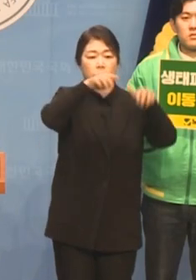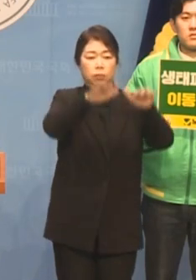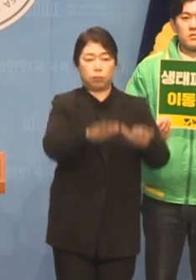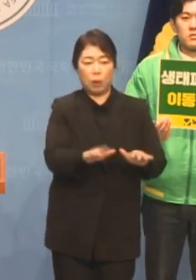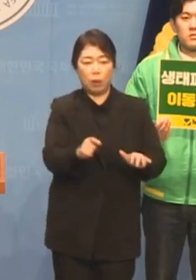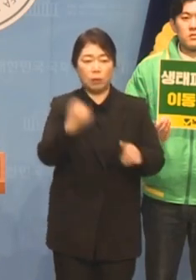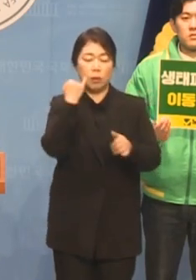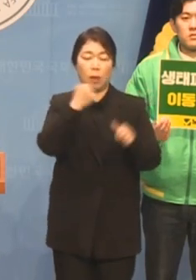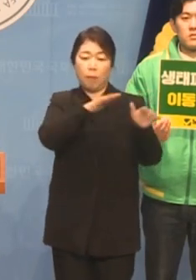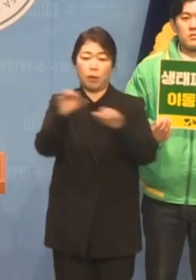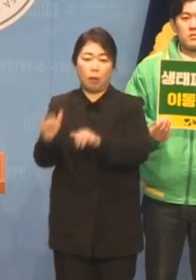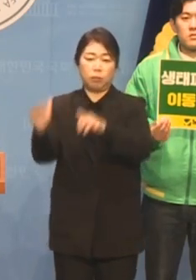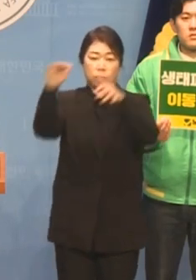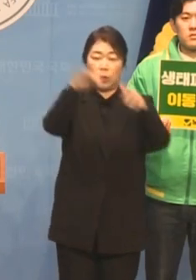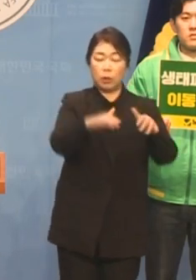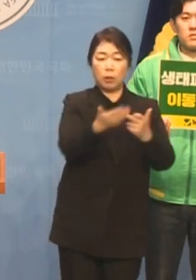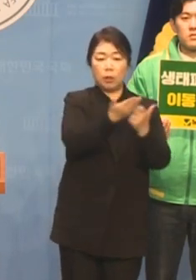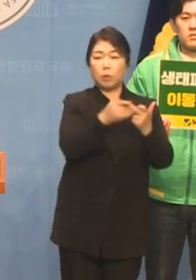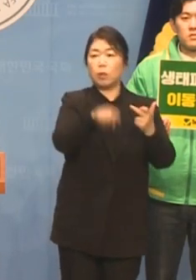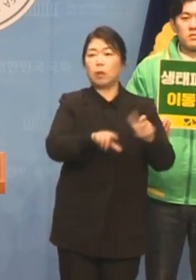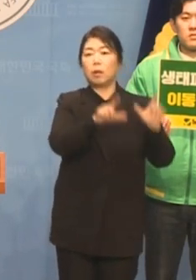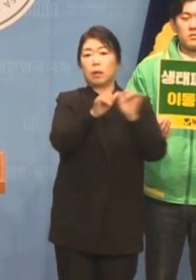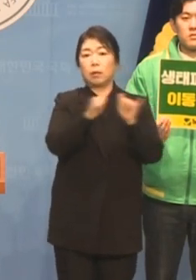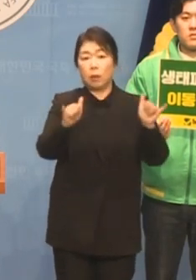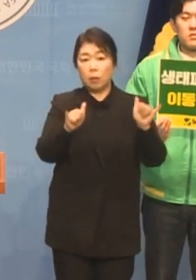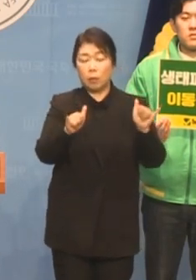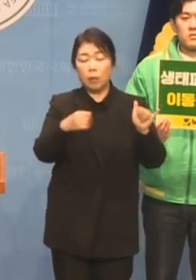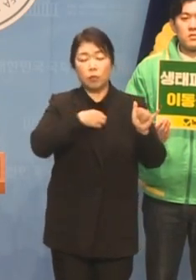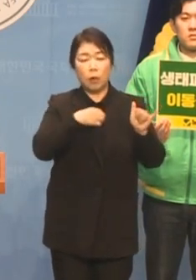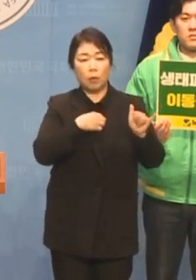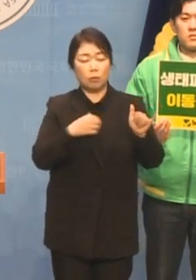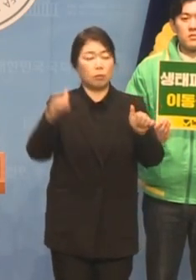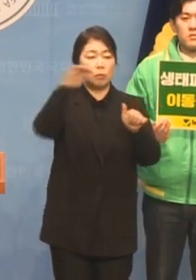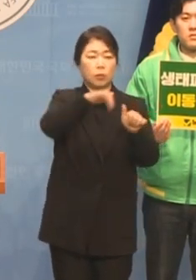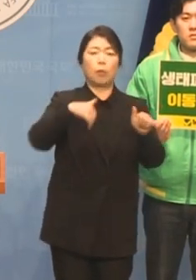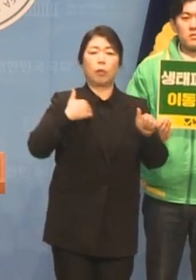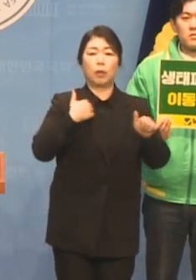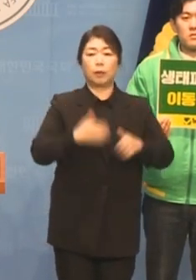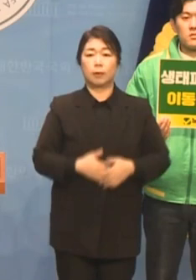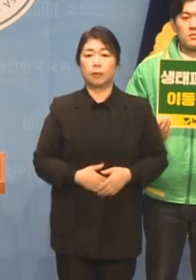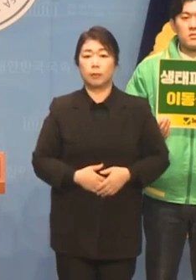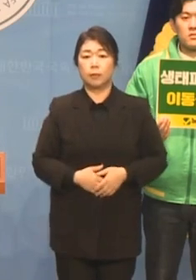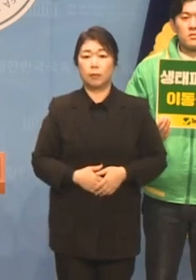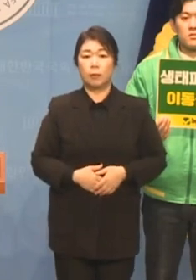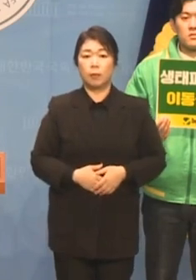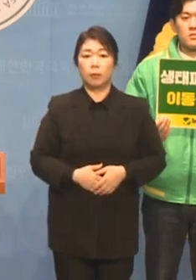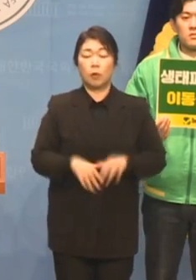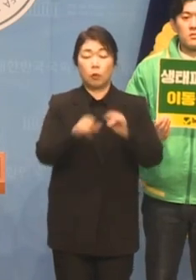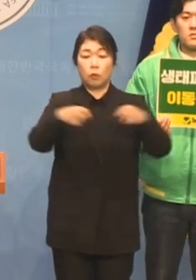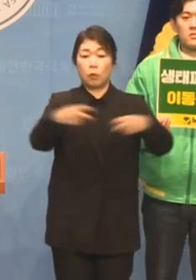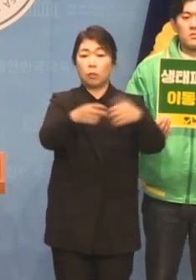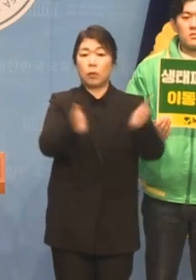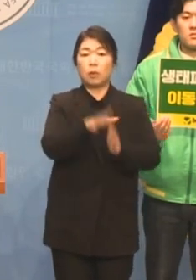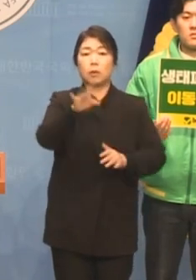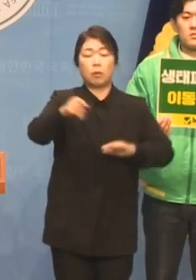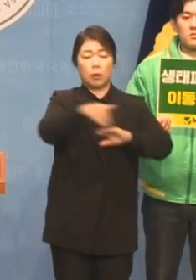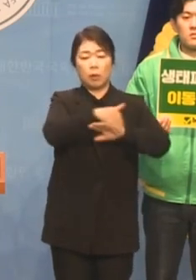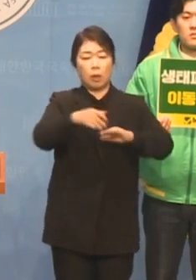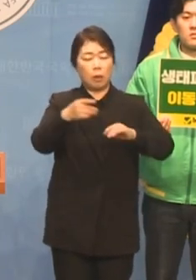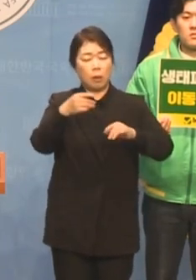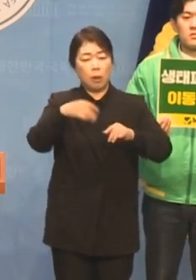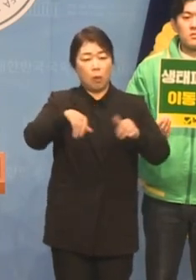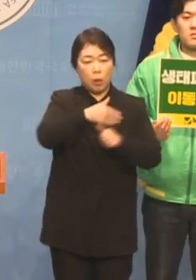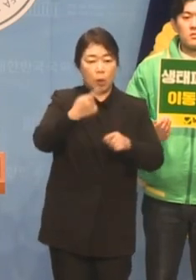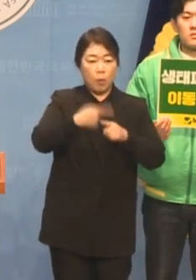유입돼서 도민들의 기본적인 생존조차 위협받는 상황에 처하게 됩니다 국토부는 처음 전력 환경 영량